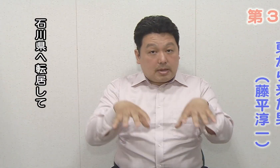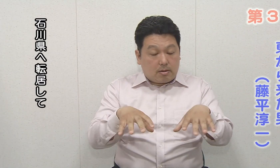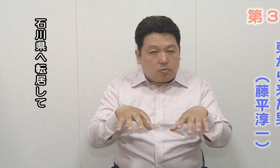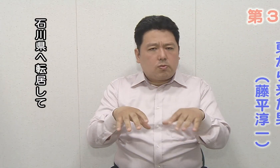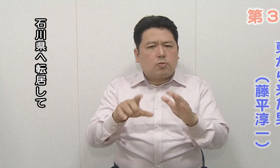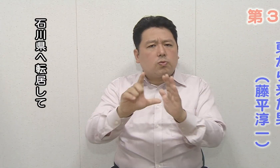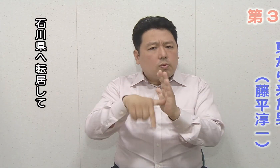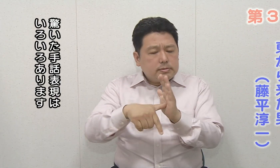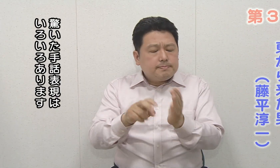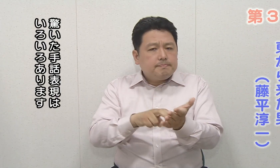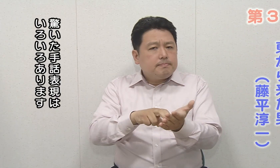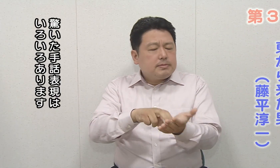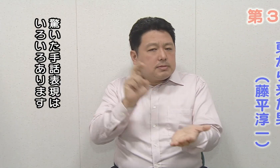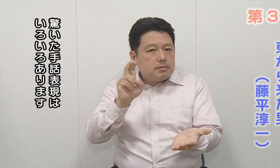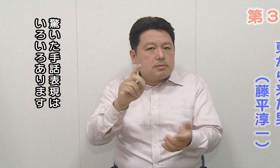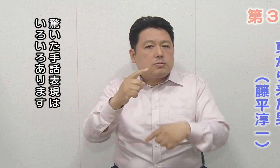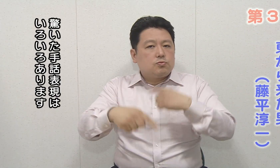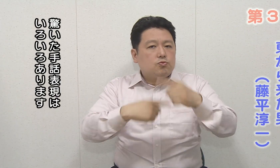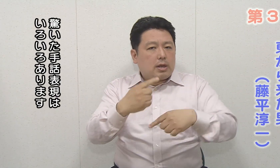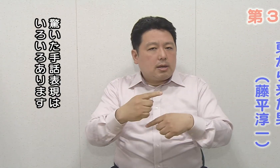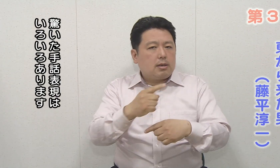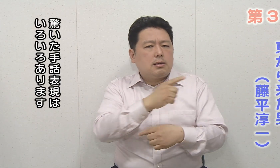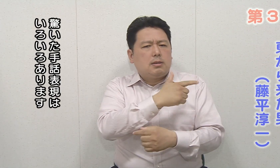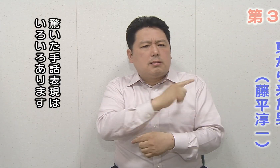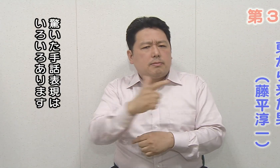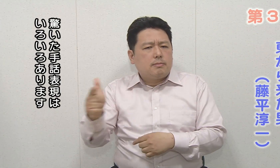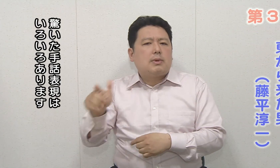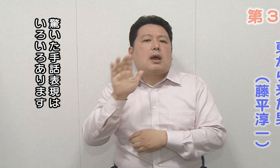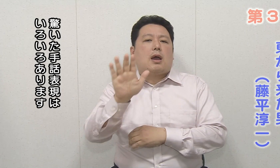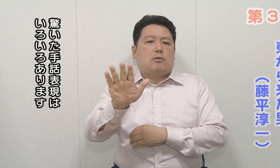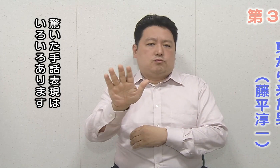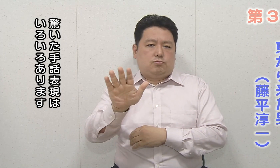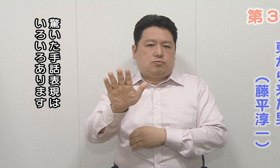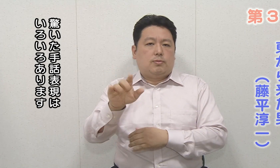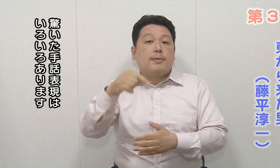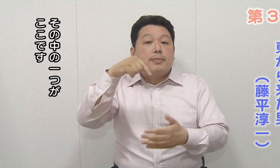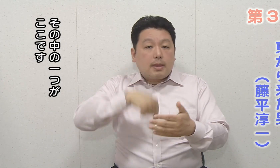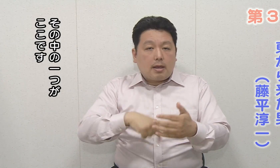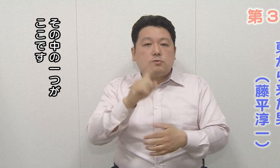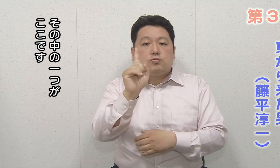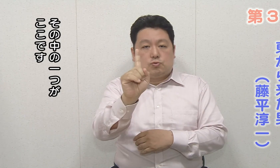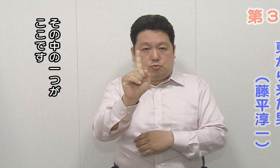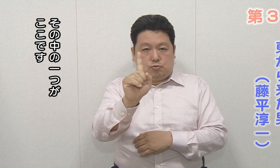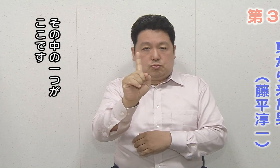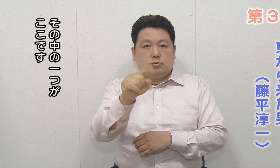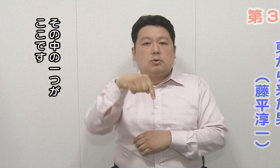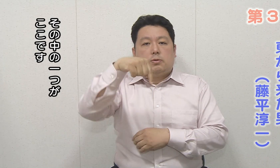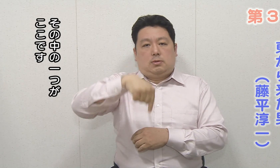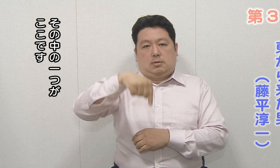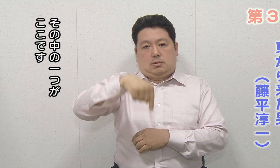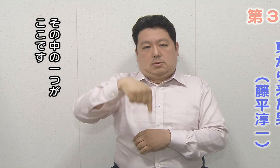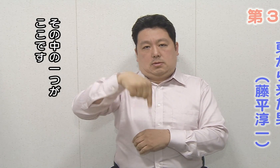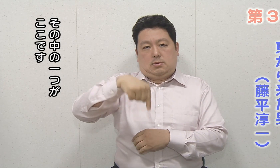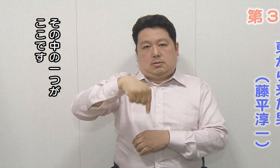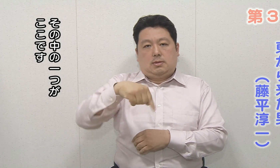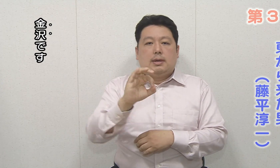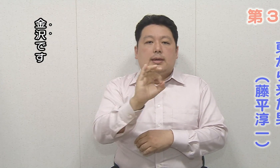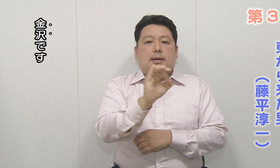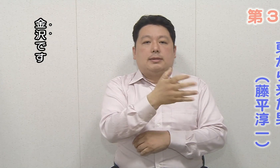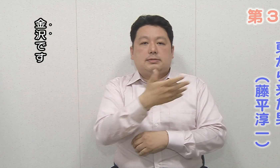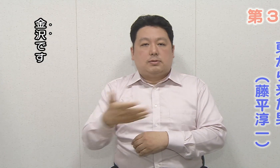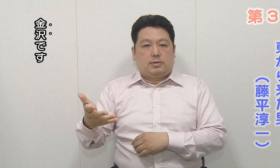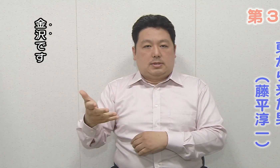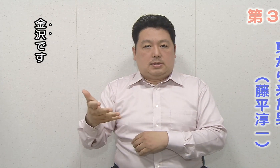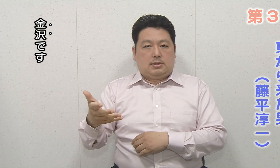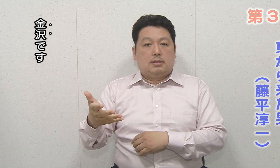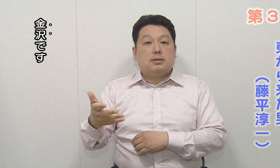石川県へ転居して驚いた手話表現はいろいろあります。その中の一つが